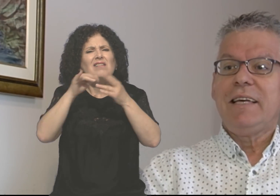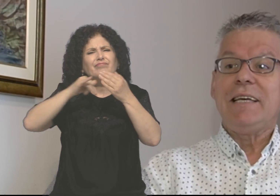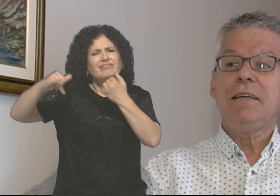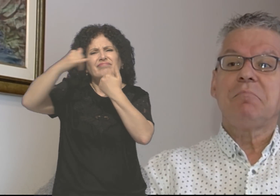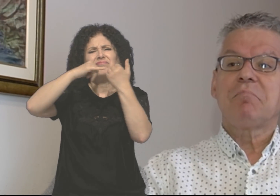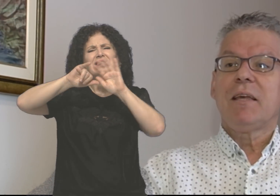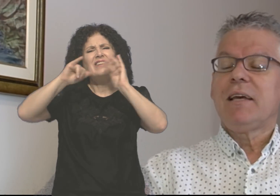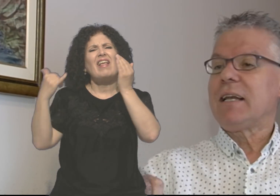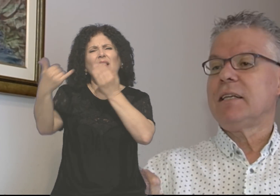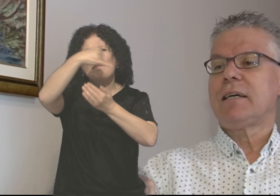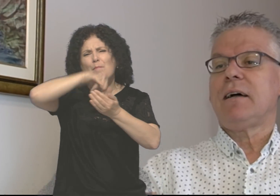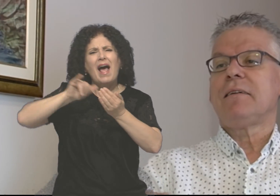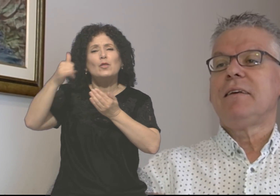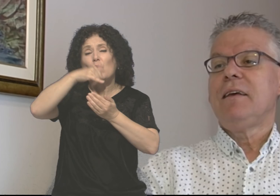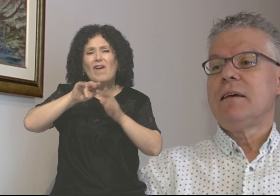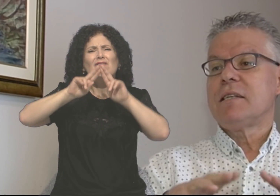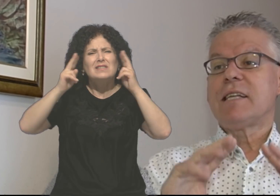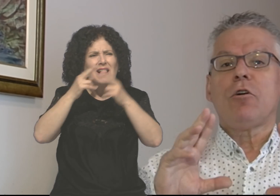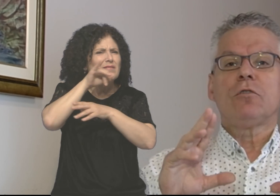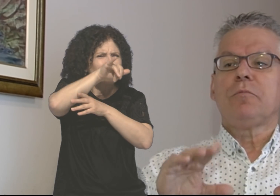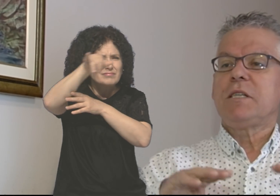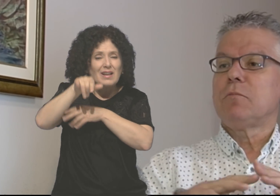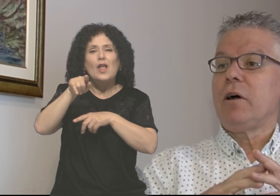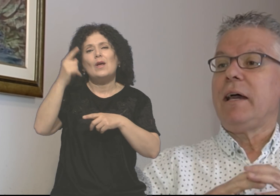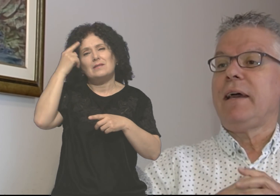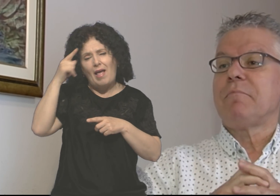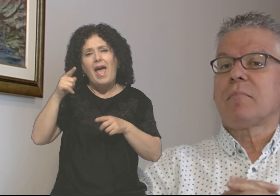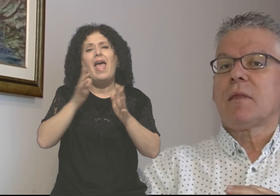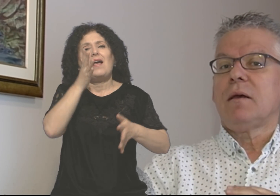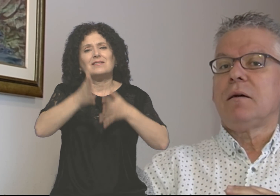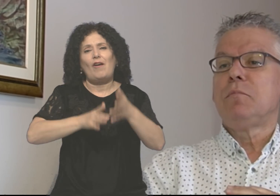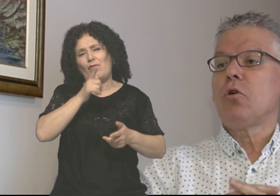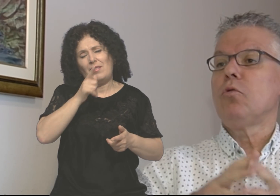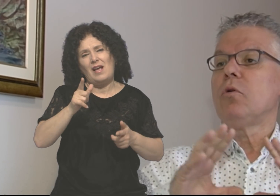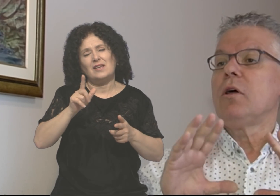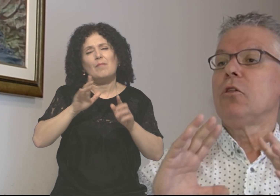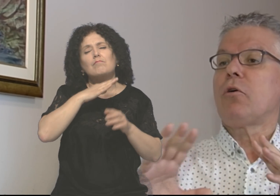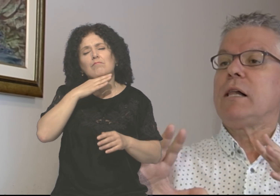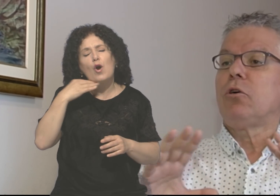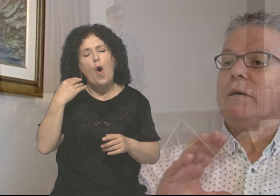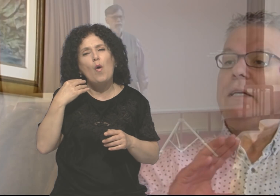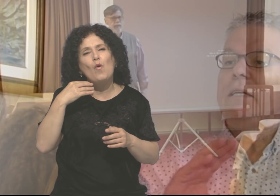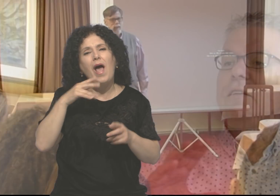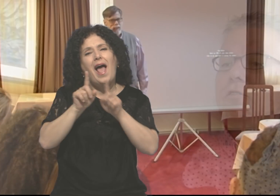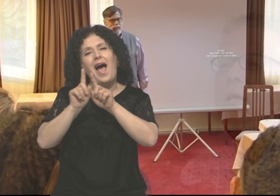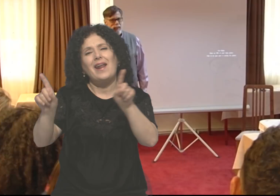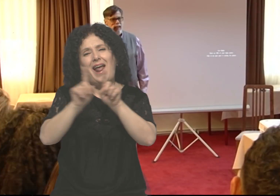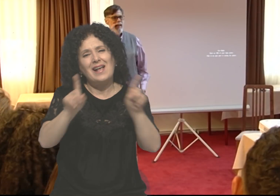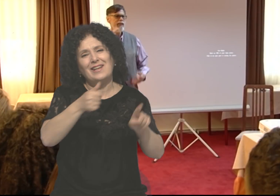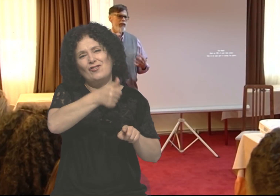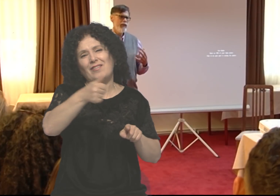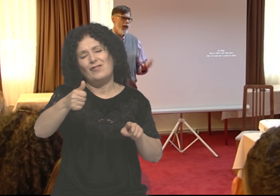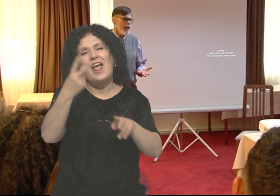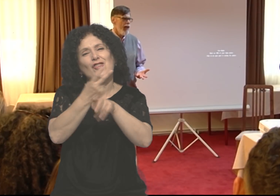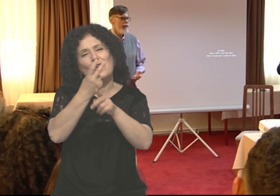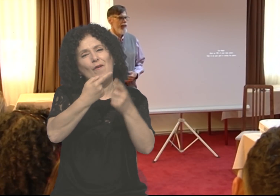истражувал и гледа дека знакомното писмо е многу локално и индивидуално.